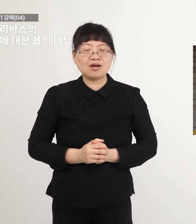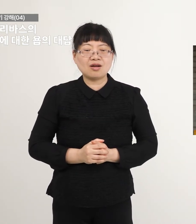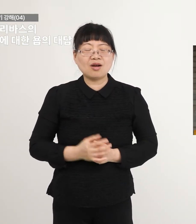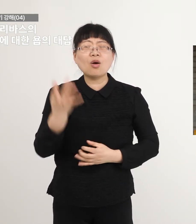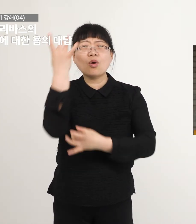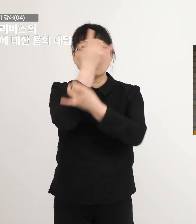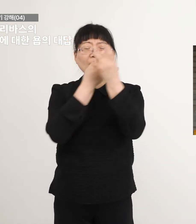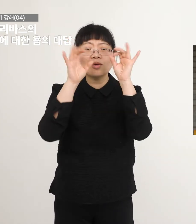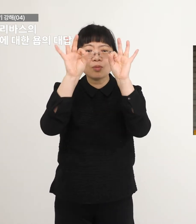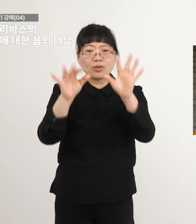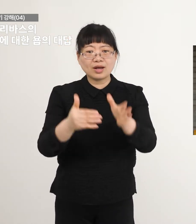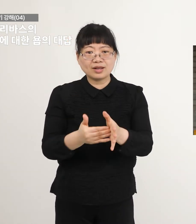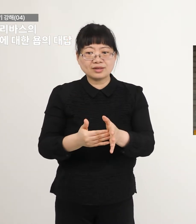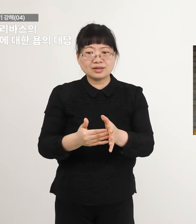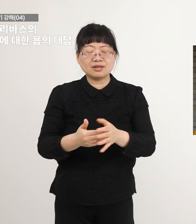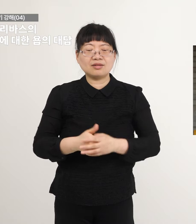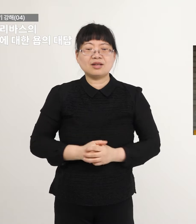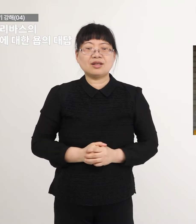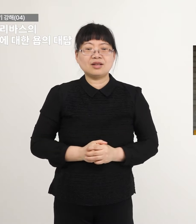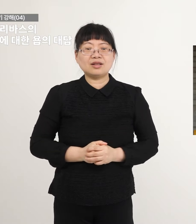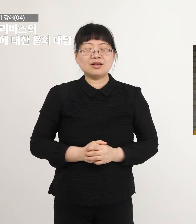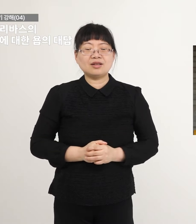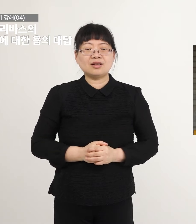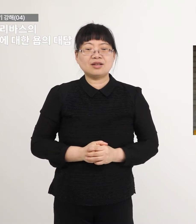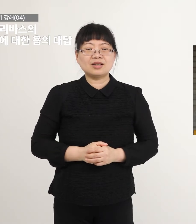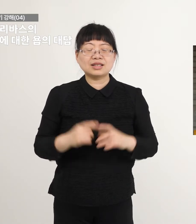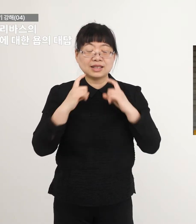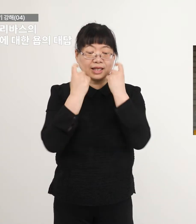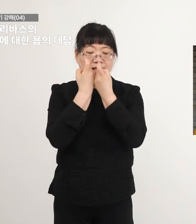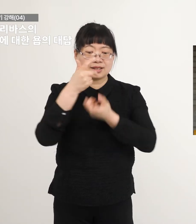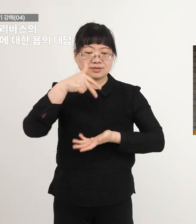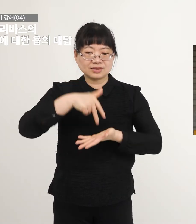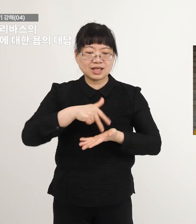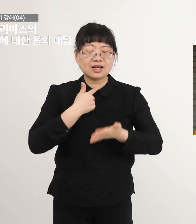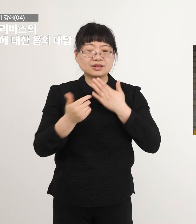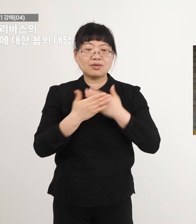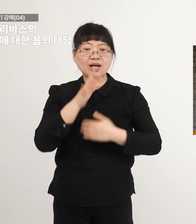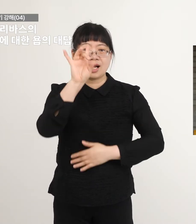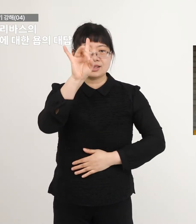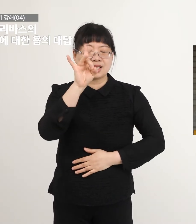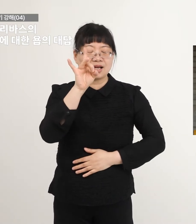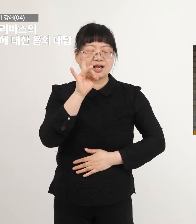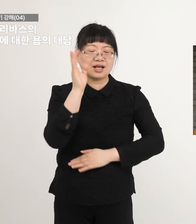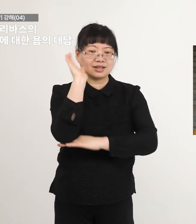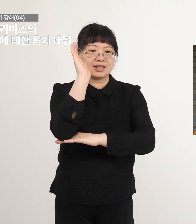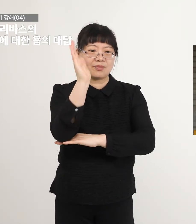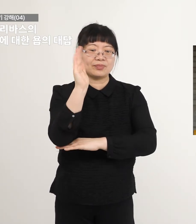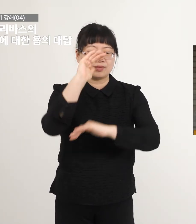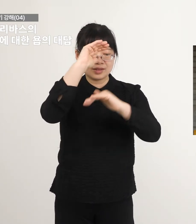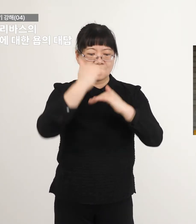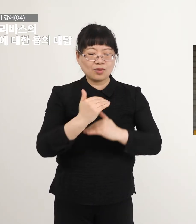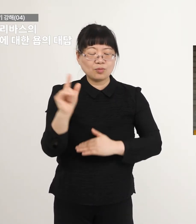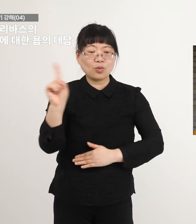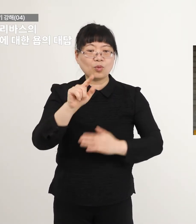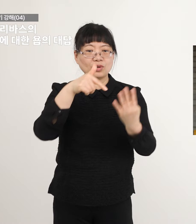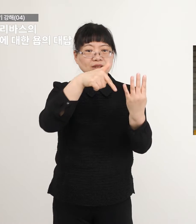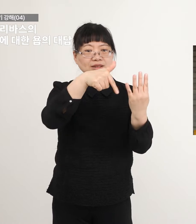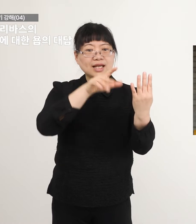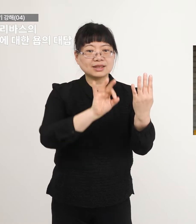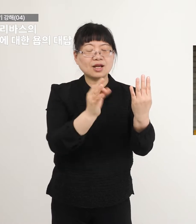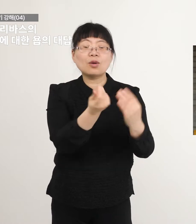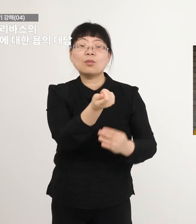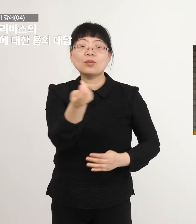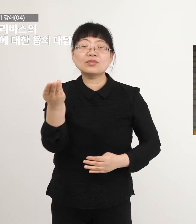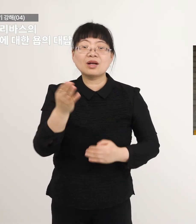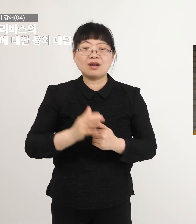환상을 봤는데 하면서 자기 주관적인 체험을 하나 꺼냅니다. 그 내용이 4장 몇 절을